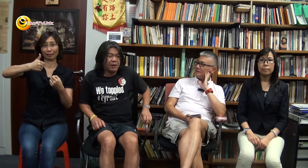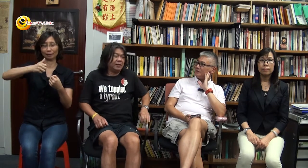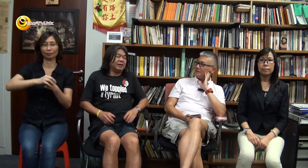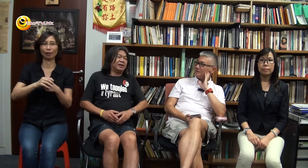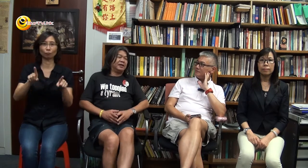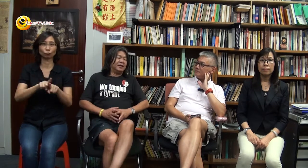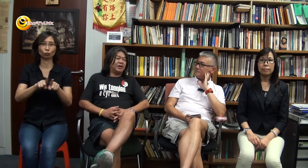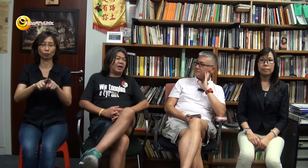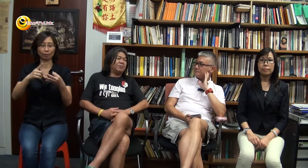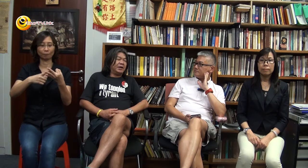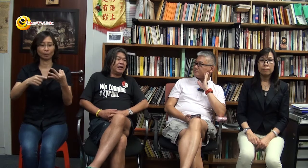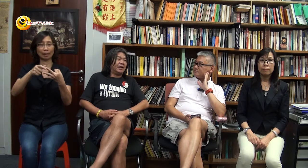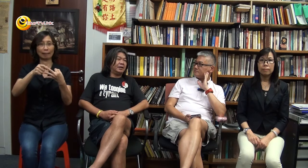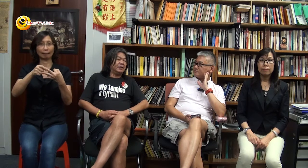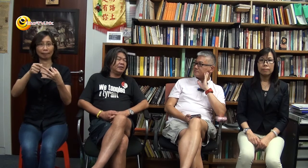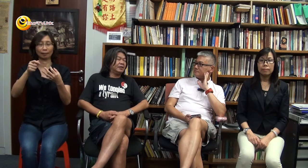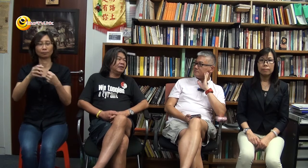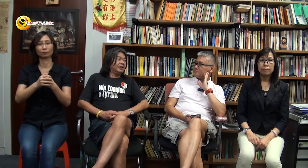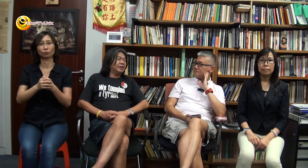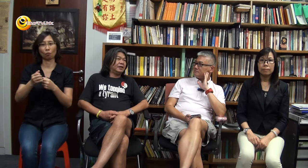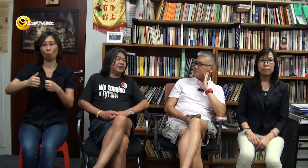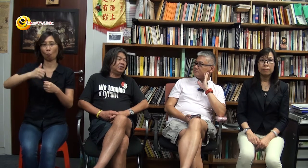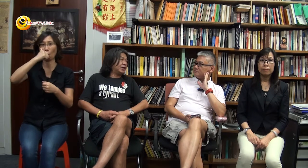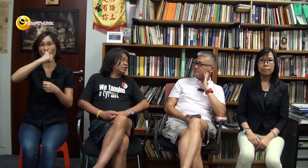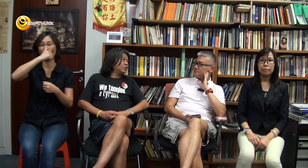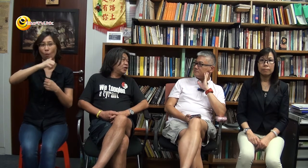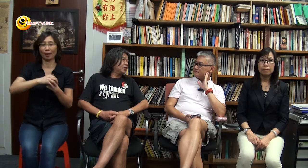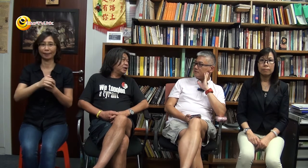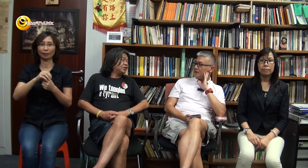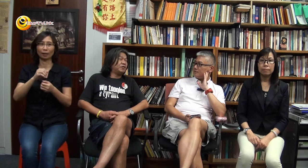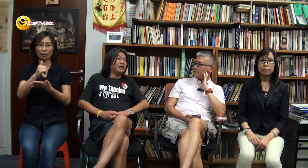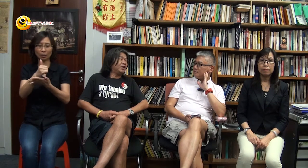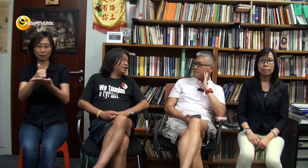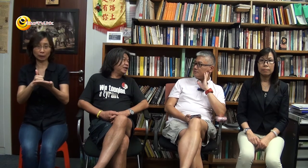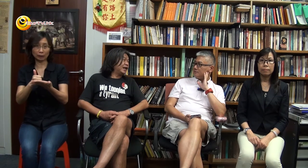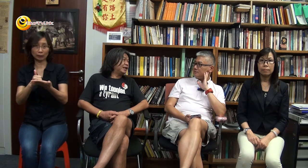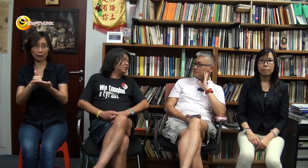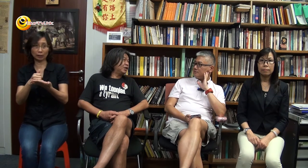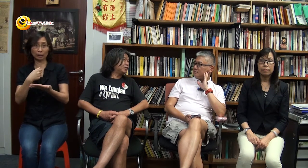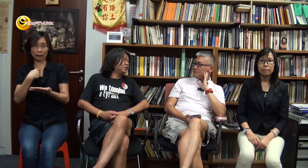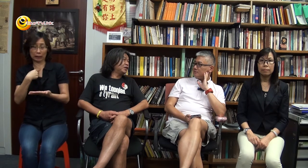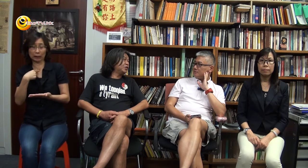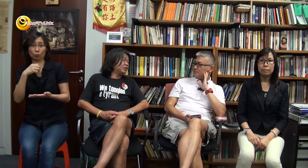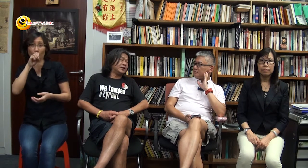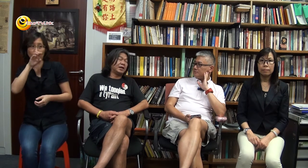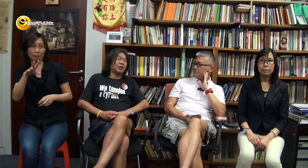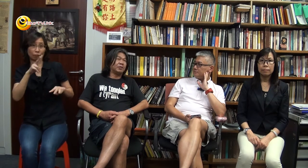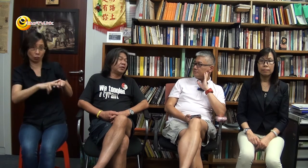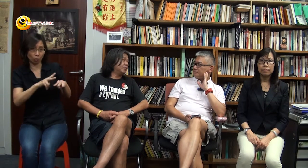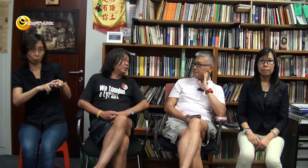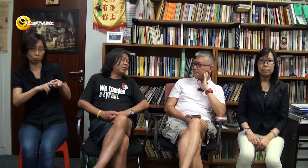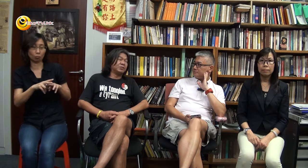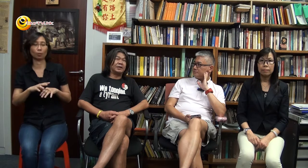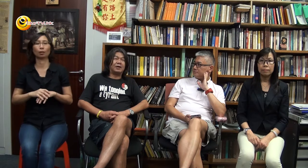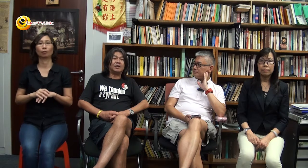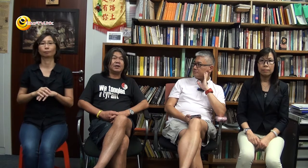鄧國威個任免係要問過中央噶嘛？除非而家梁振英大膽到話中央已經同意啫，咁佢